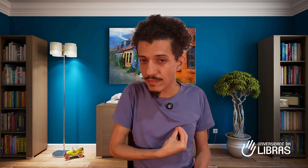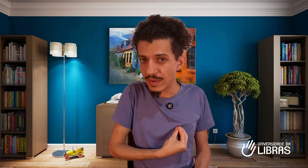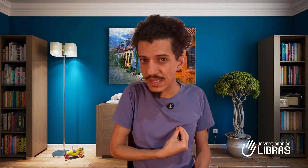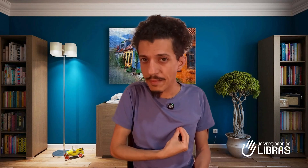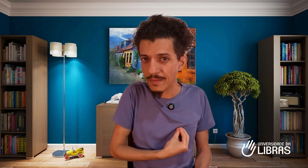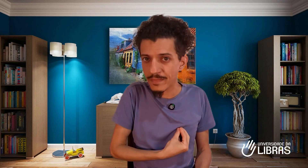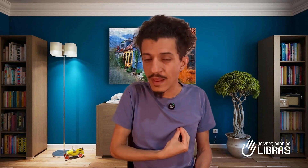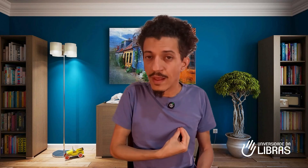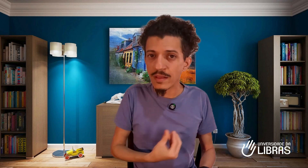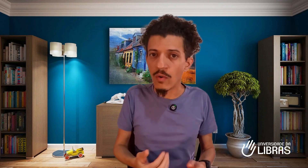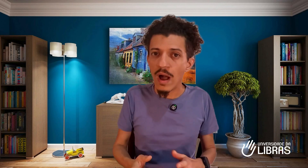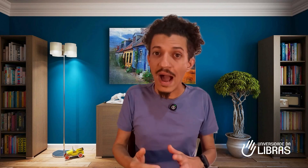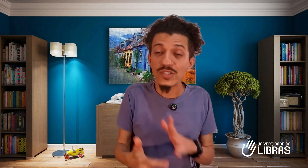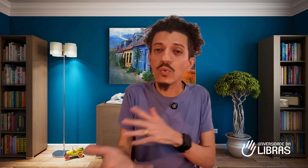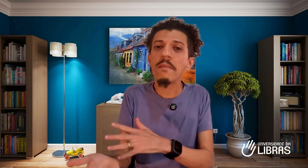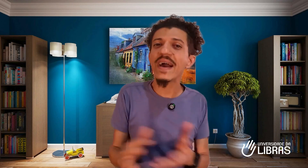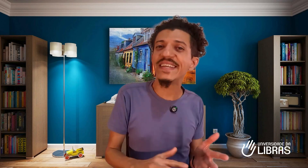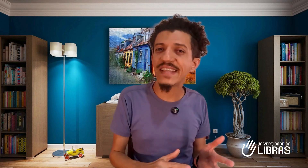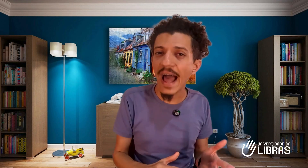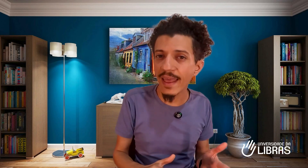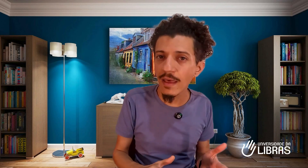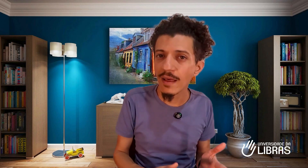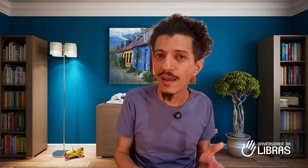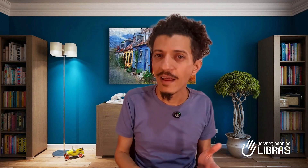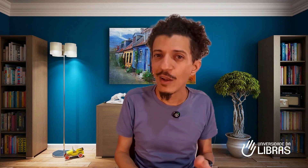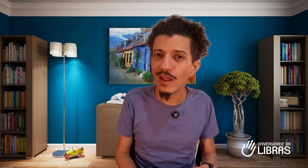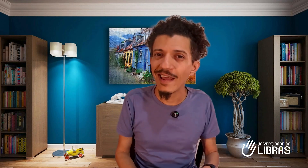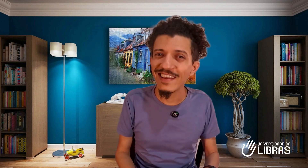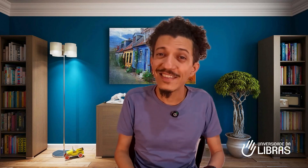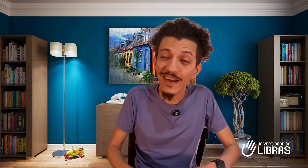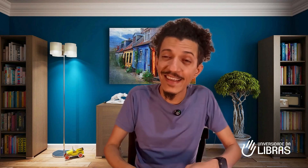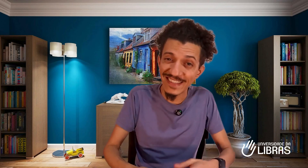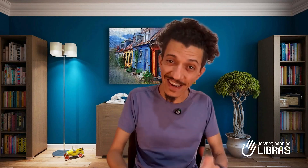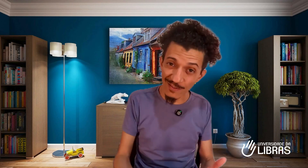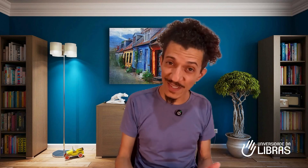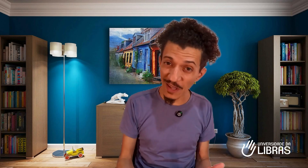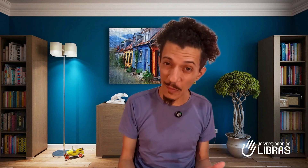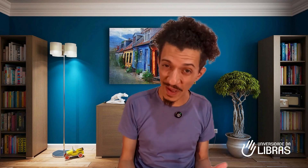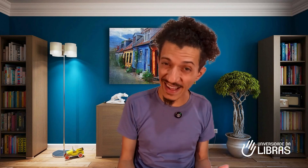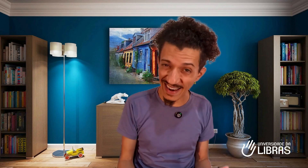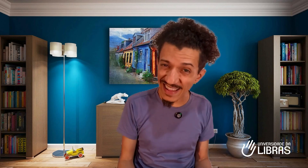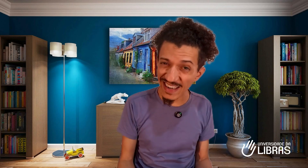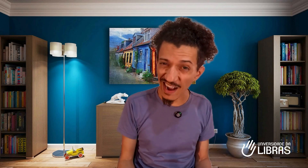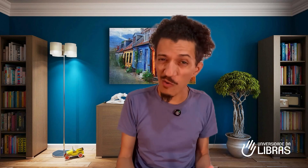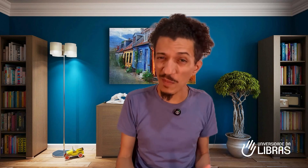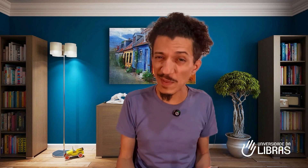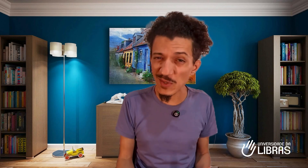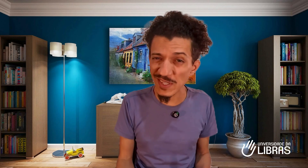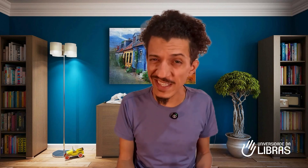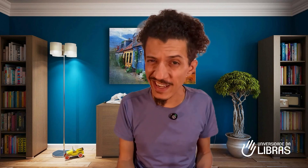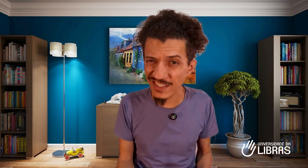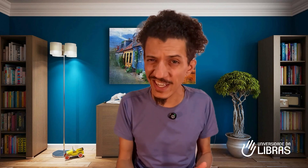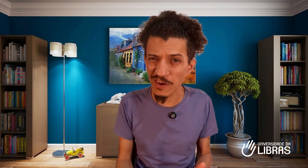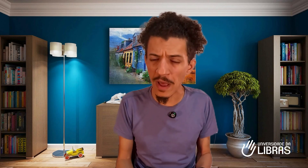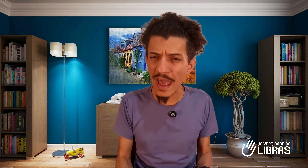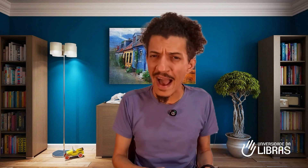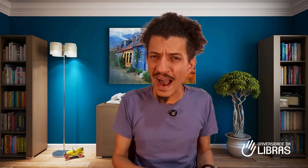Percebe? Então, a sua mãe está aí, só que traduzindo ao pé da letra, algumas pessoas diriam, a sua